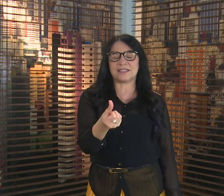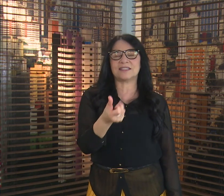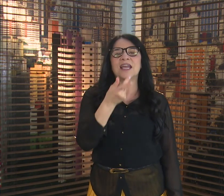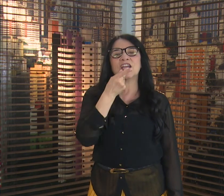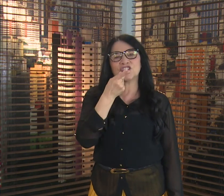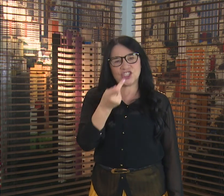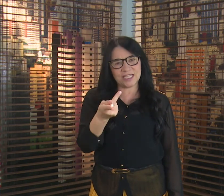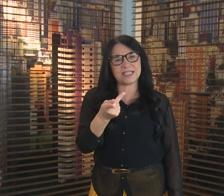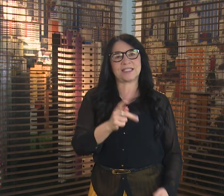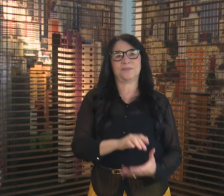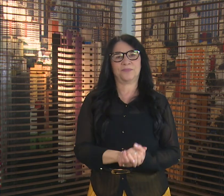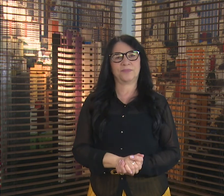36, diz: